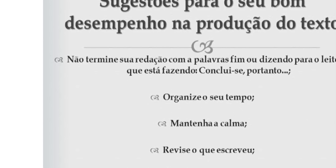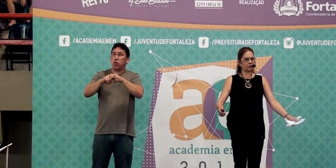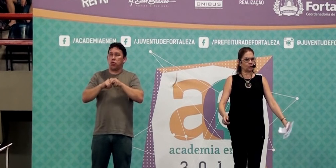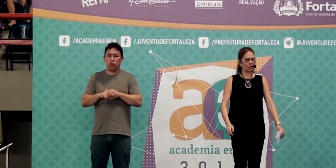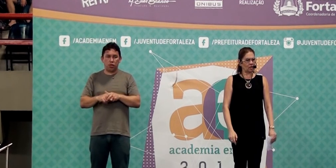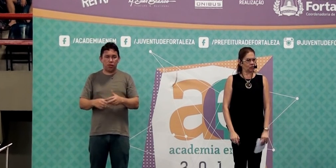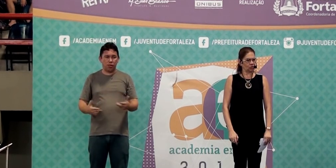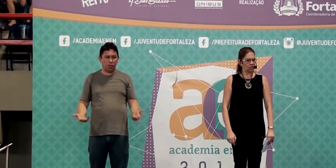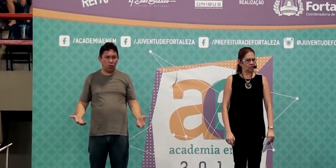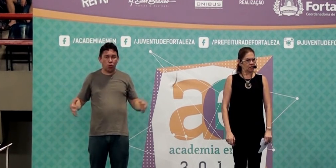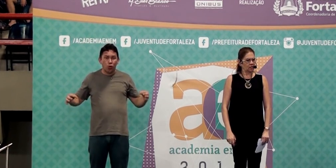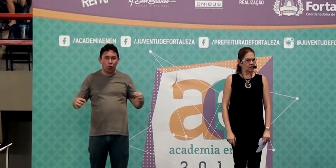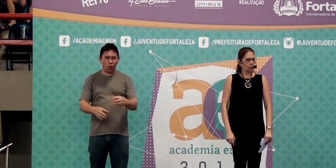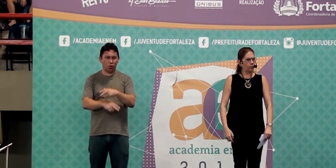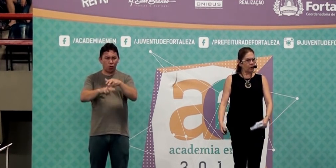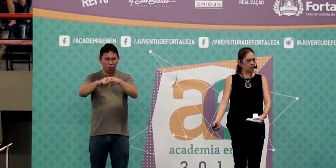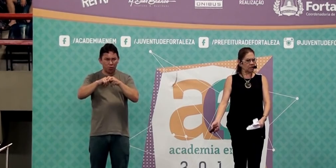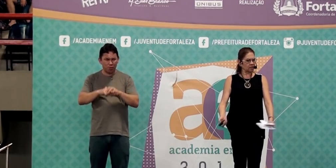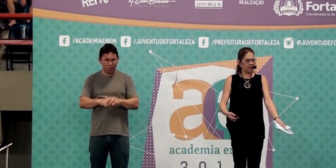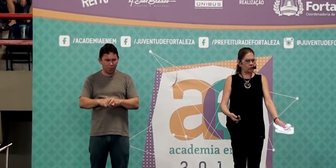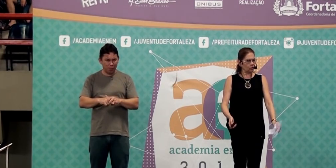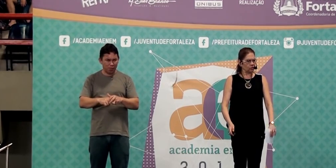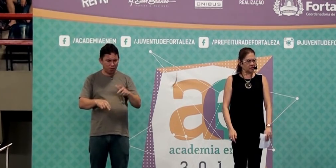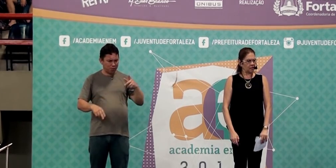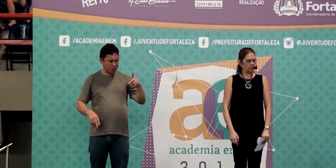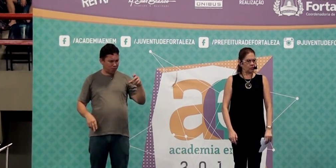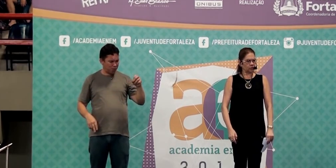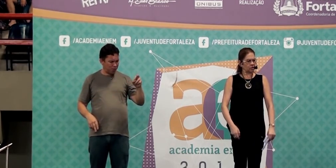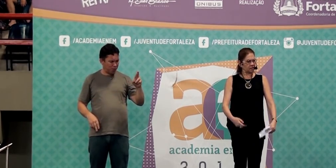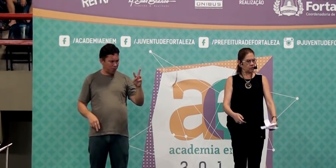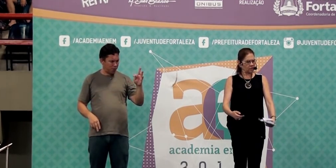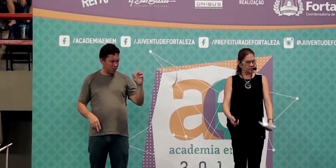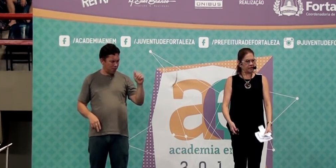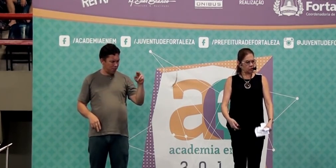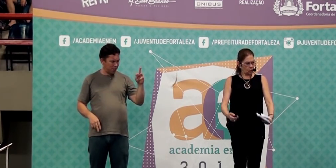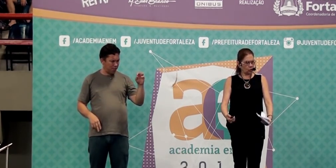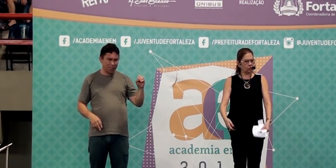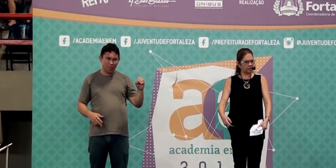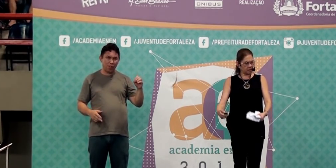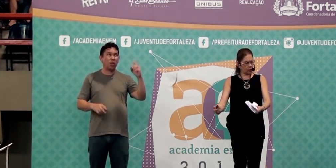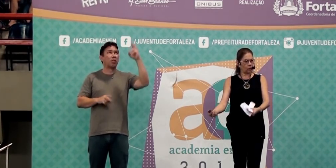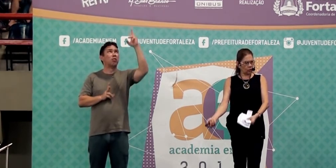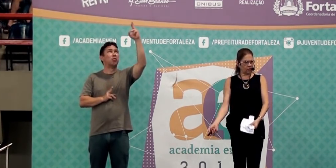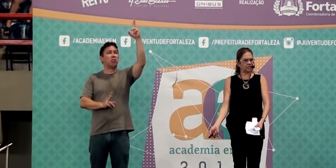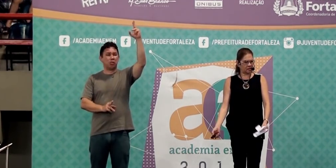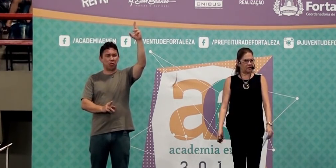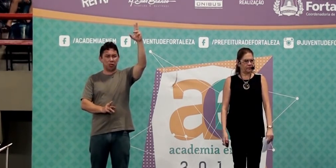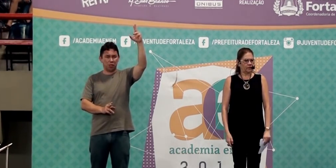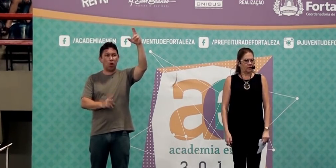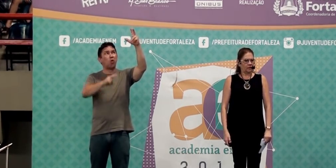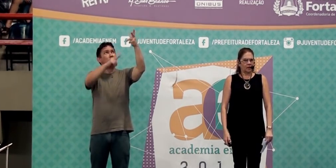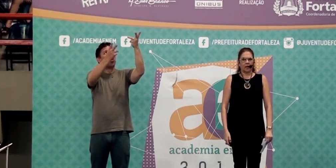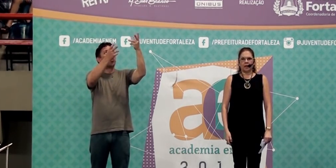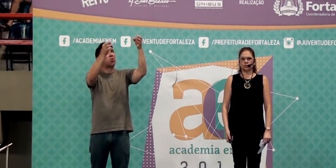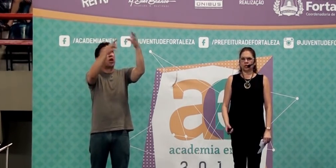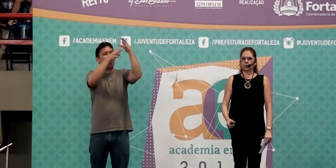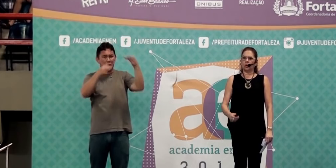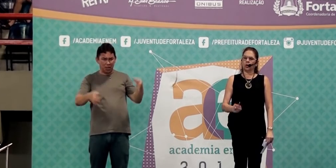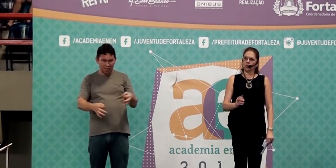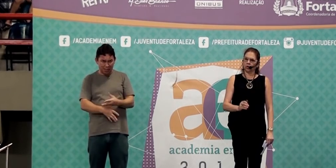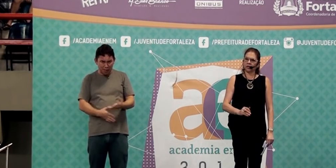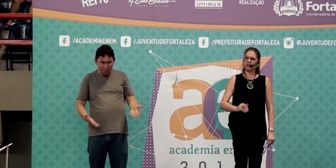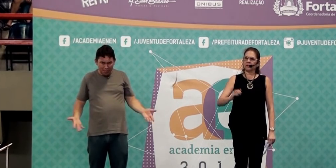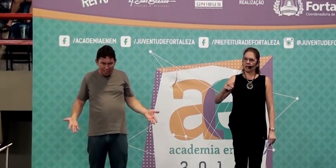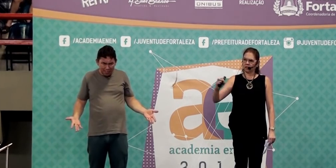Gente, isso é redundante. O portanto é conclusão. Eu estou dizendo 2 vezes, conclui-se, conclui-se. Eu